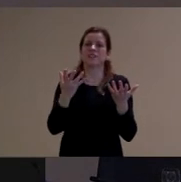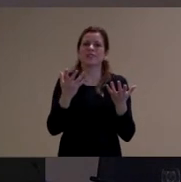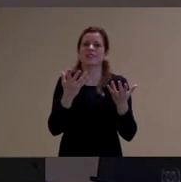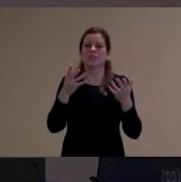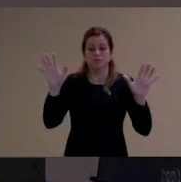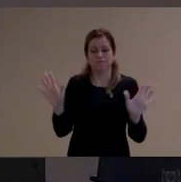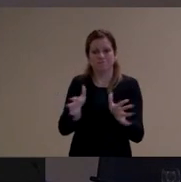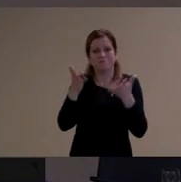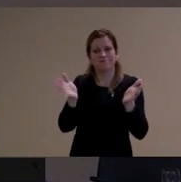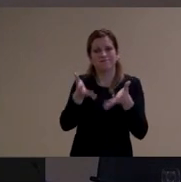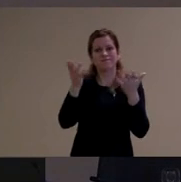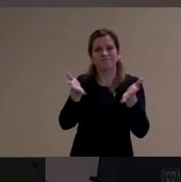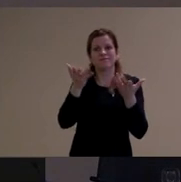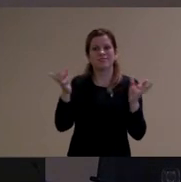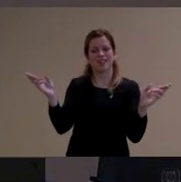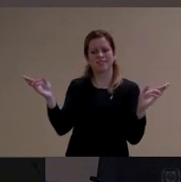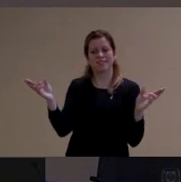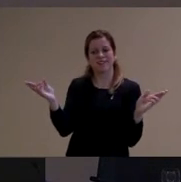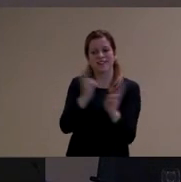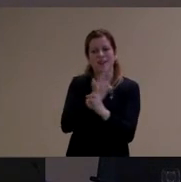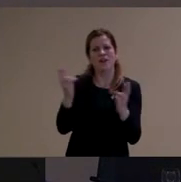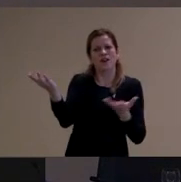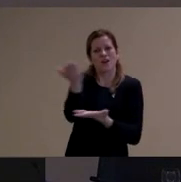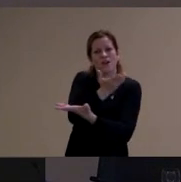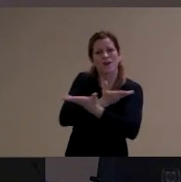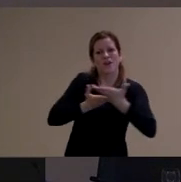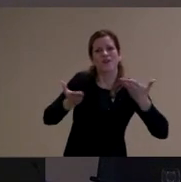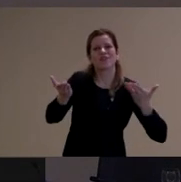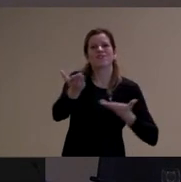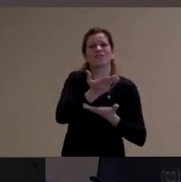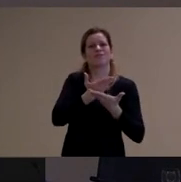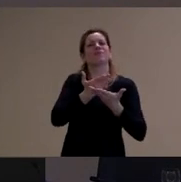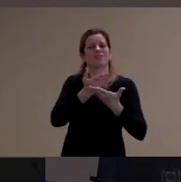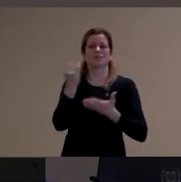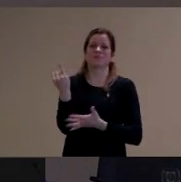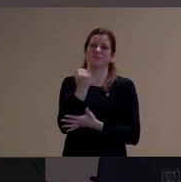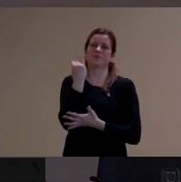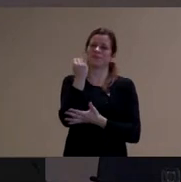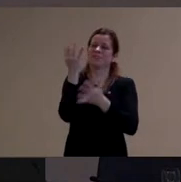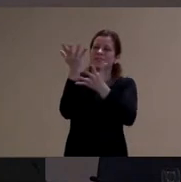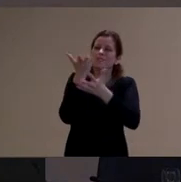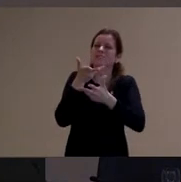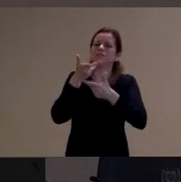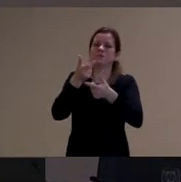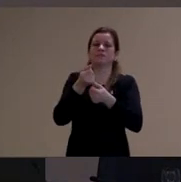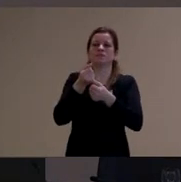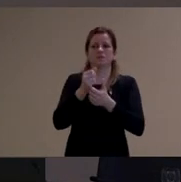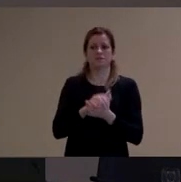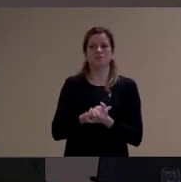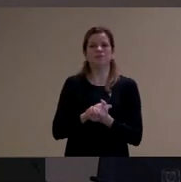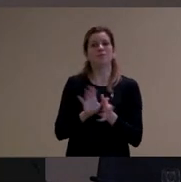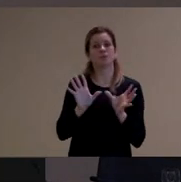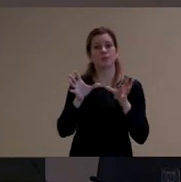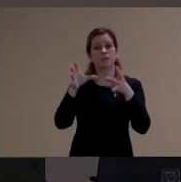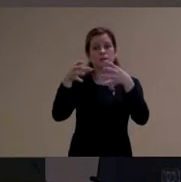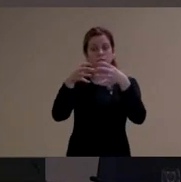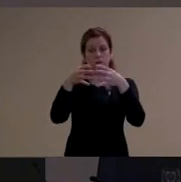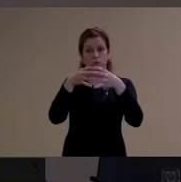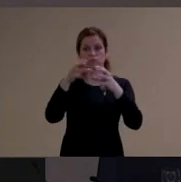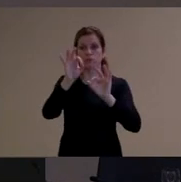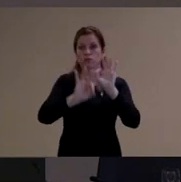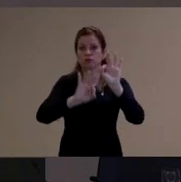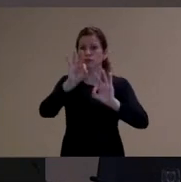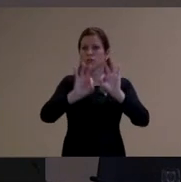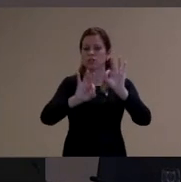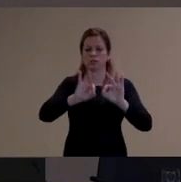promovendo trocas significativas é então esse grupo que organizou esse